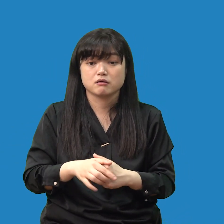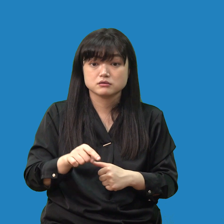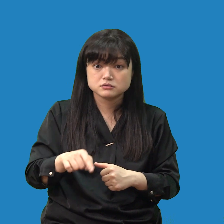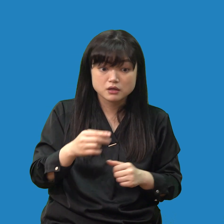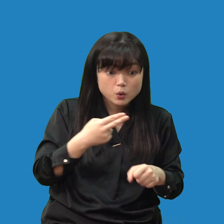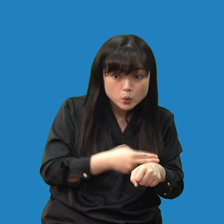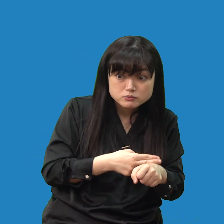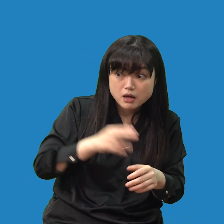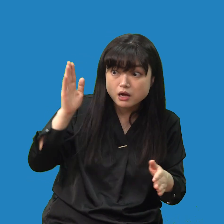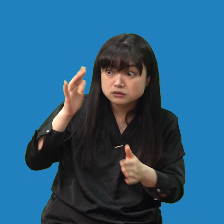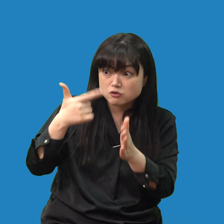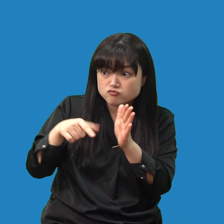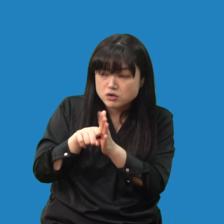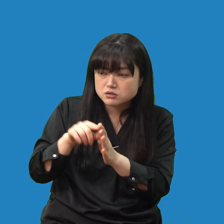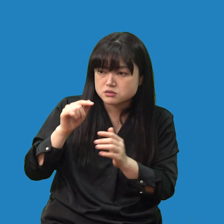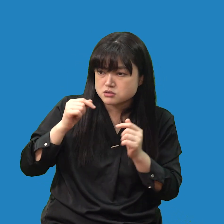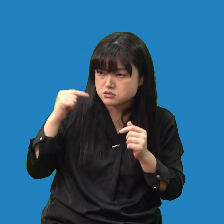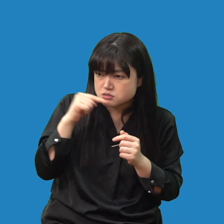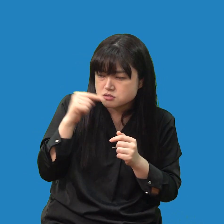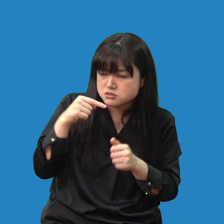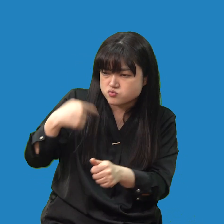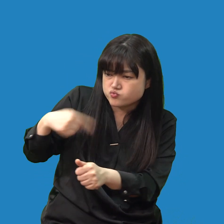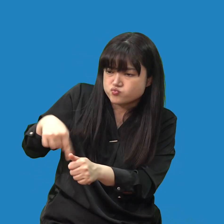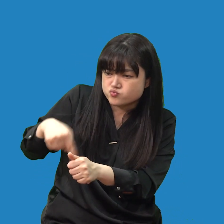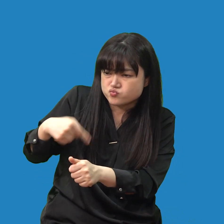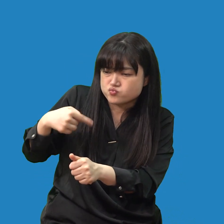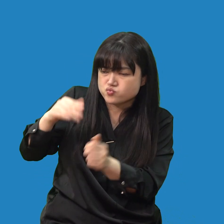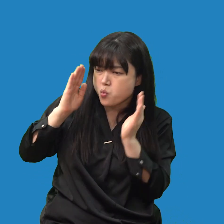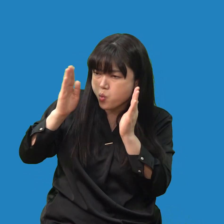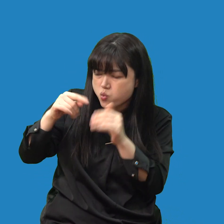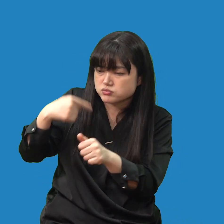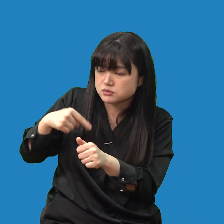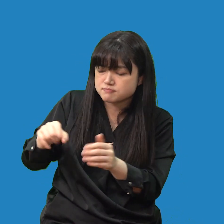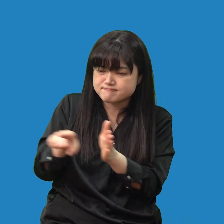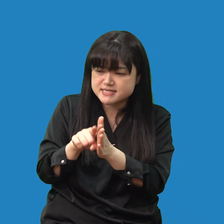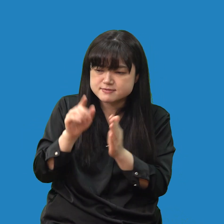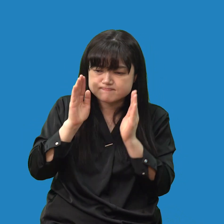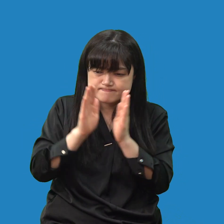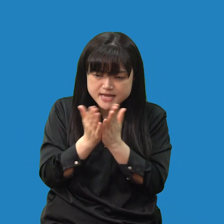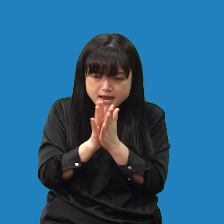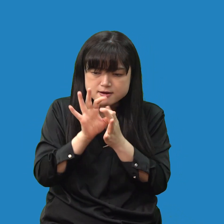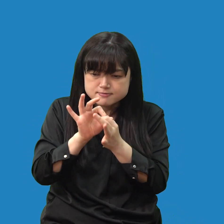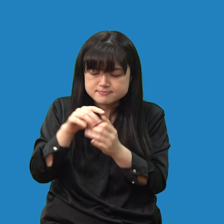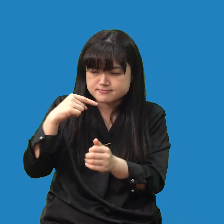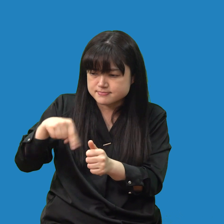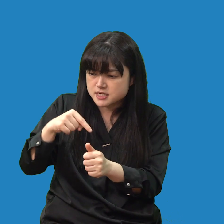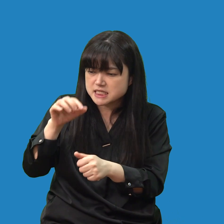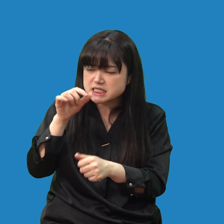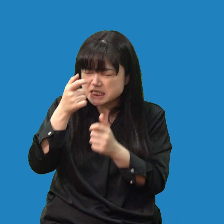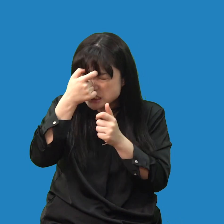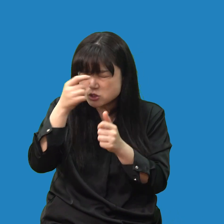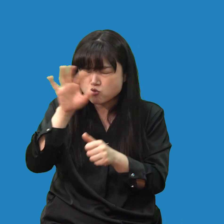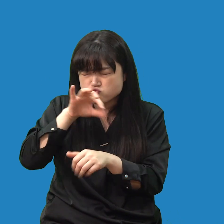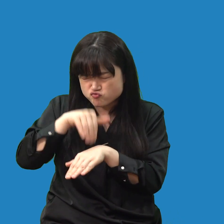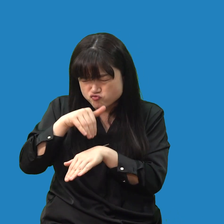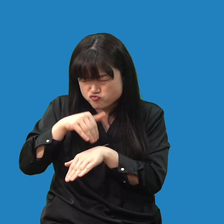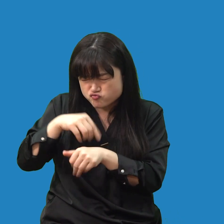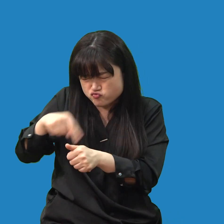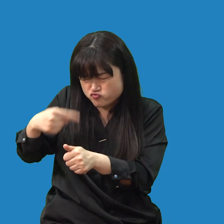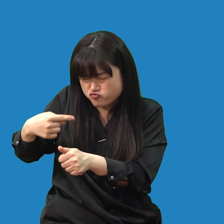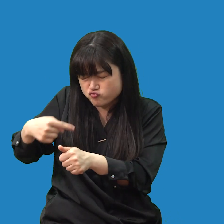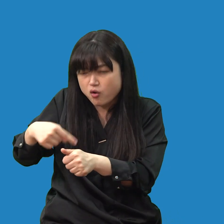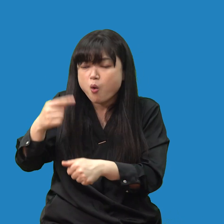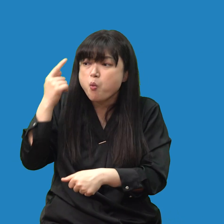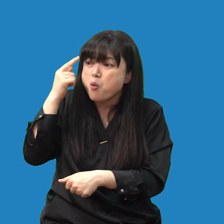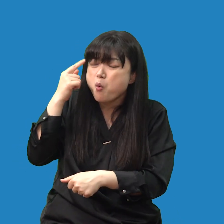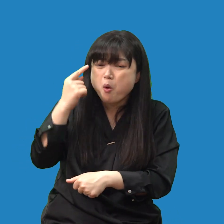그 학생들을 그냥 빡세게 공부시킵니다. 신앙서적 다 읽히고 기도 훈련도 시킵니다.